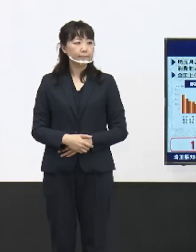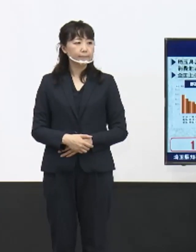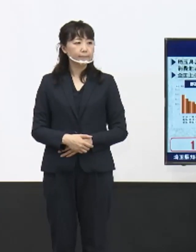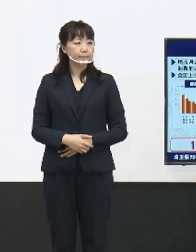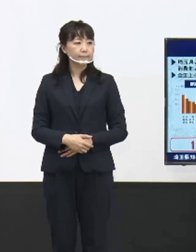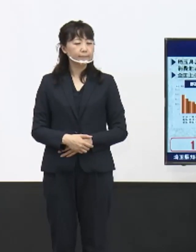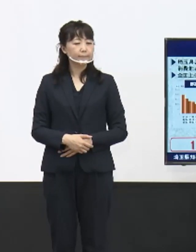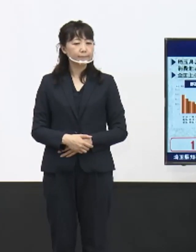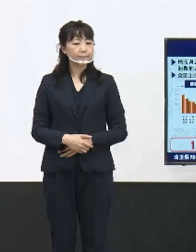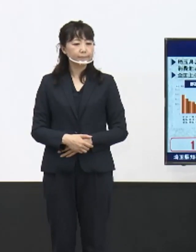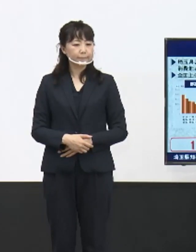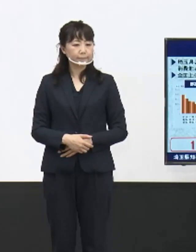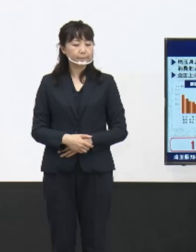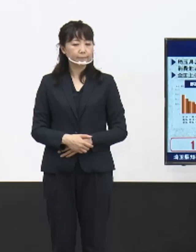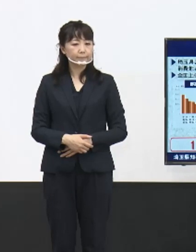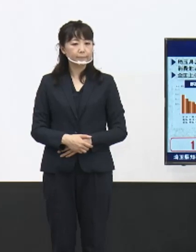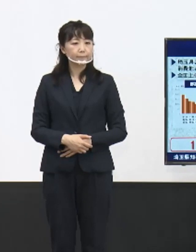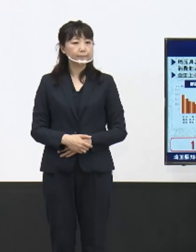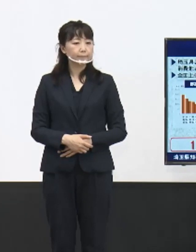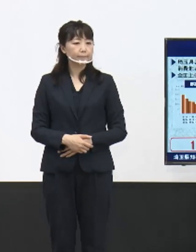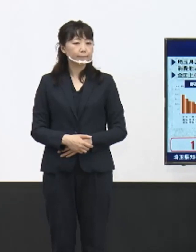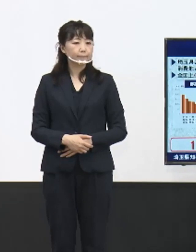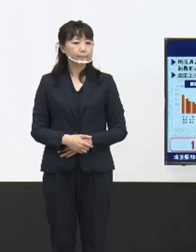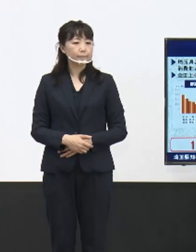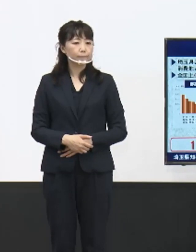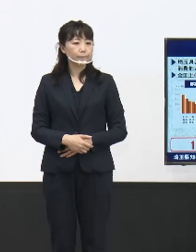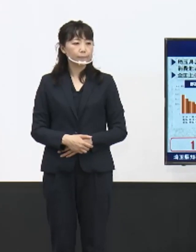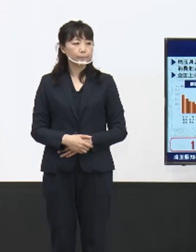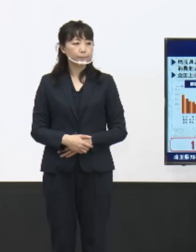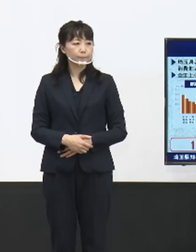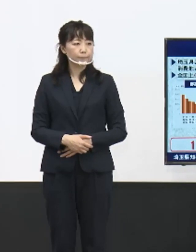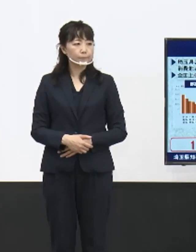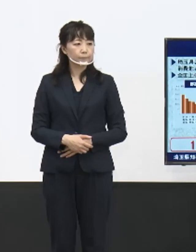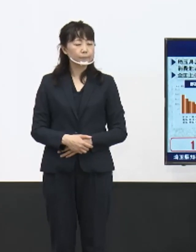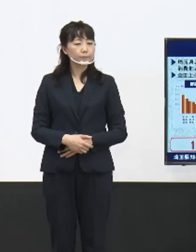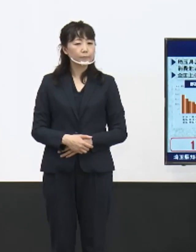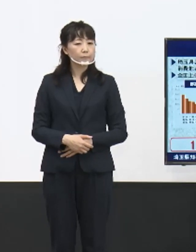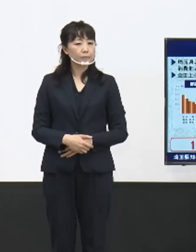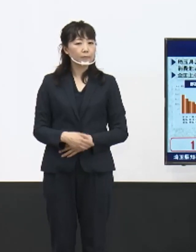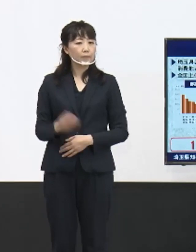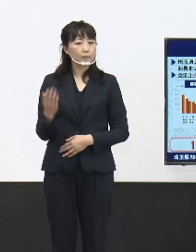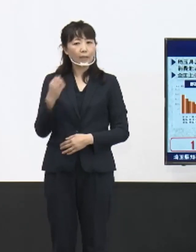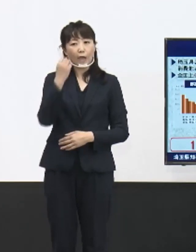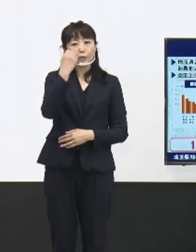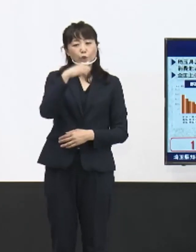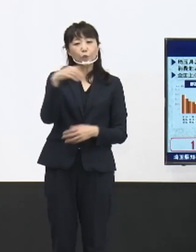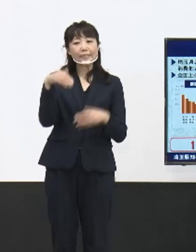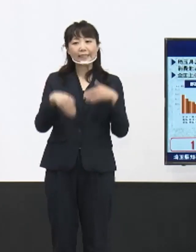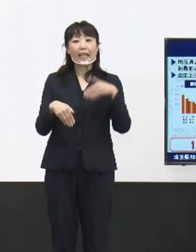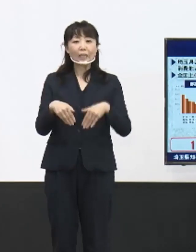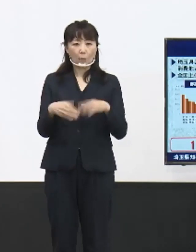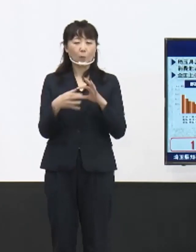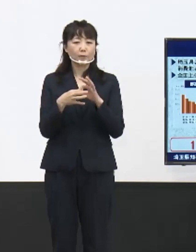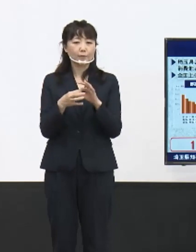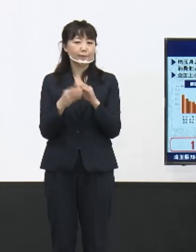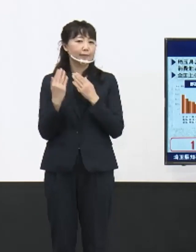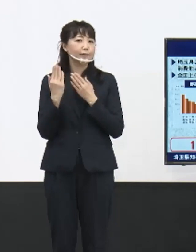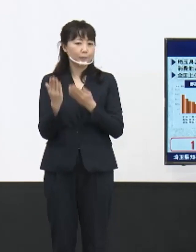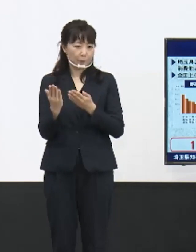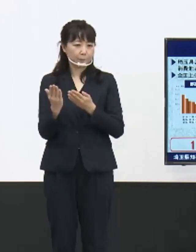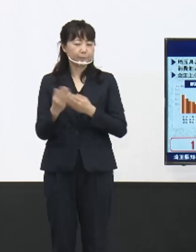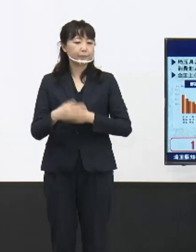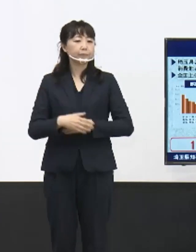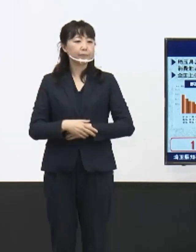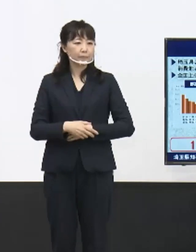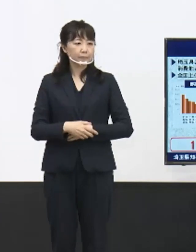幹事社質問に移させていただきます、はい、まず先日投開票された衆院選についてお聞きします。衆院選は